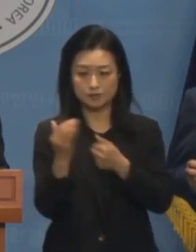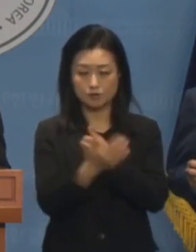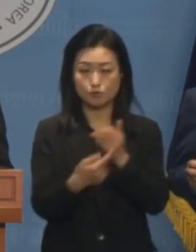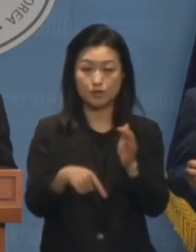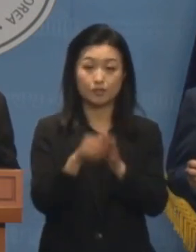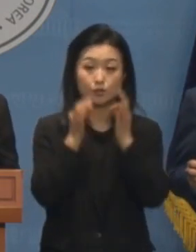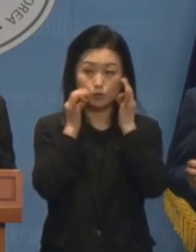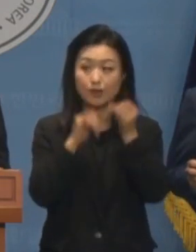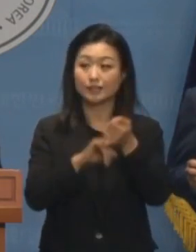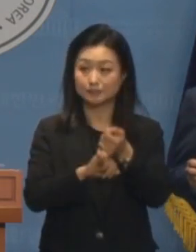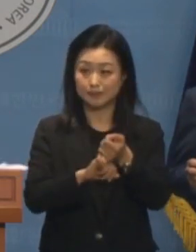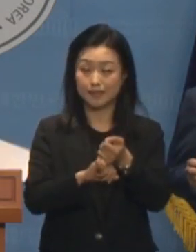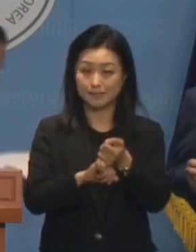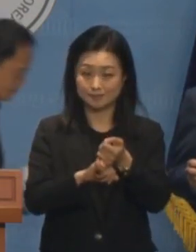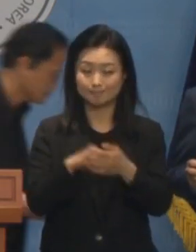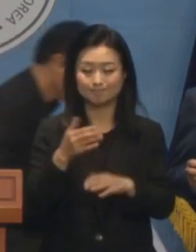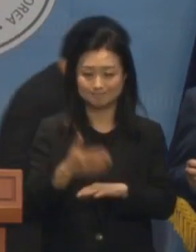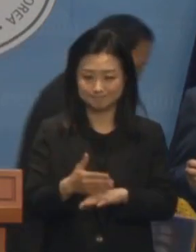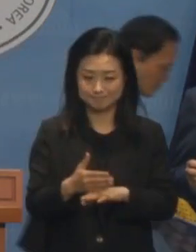드리겠습니다. 감사합니다.